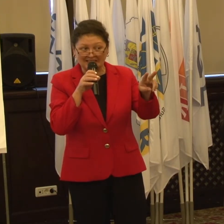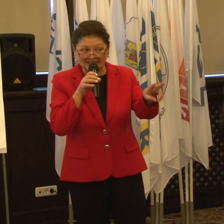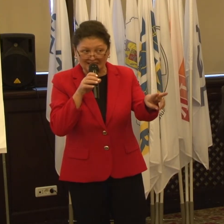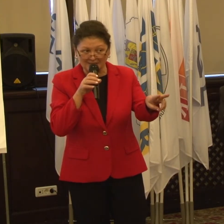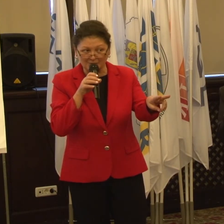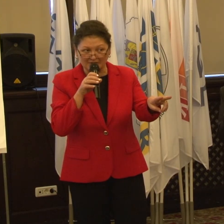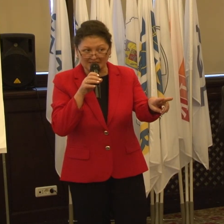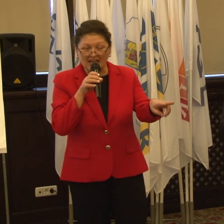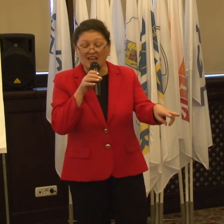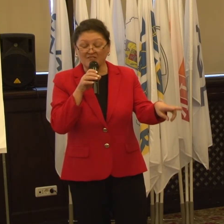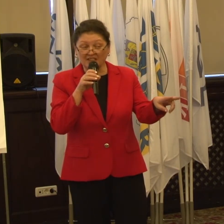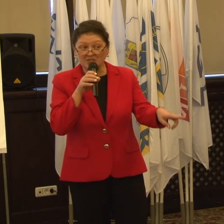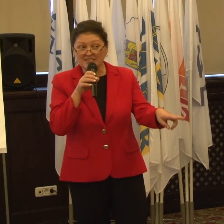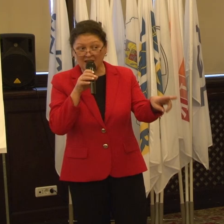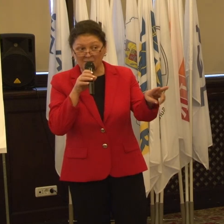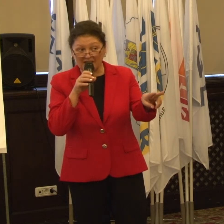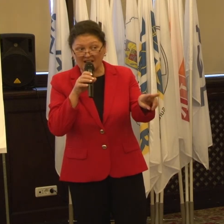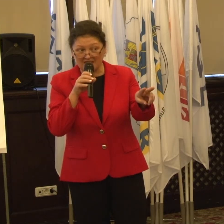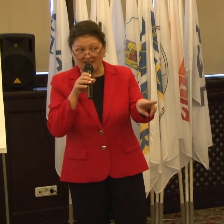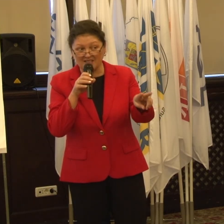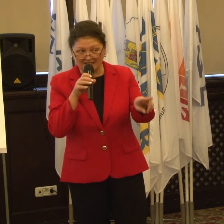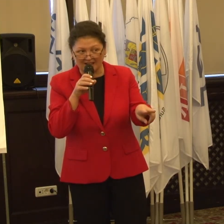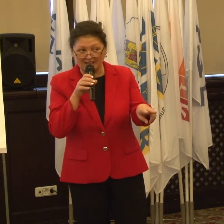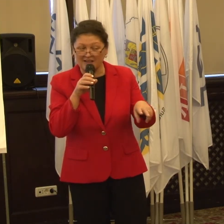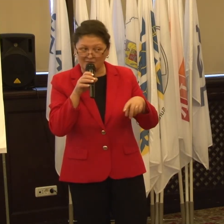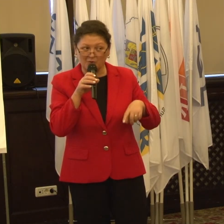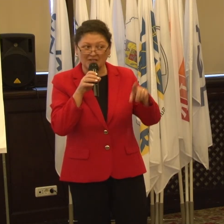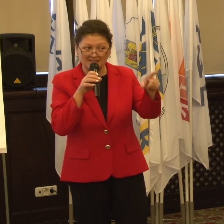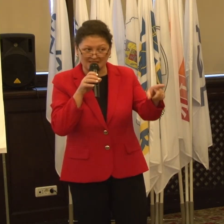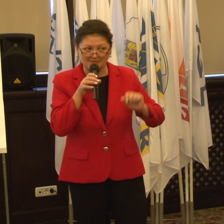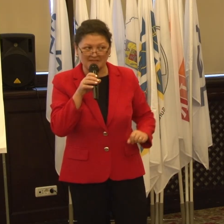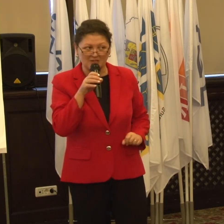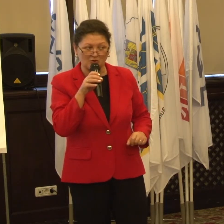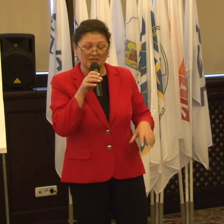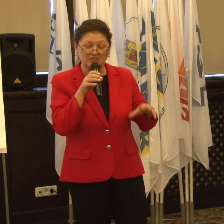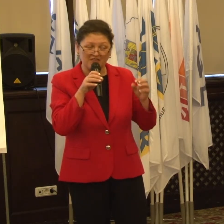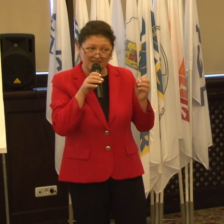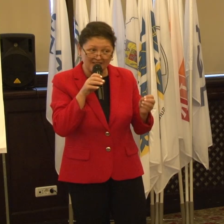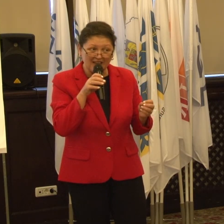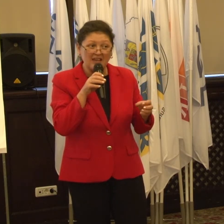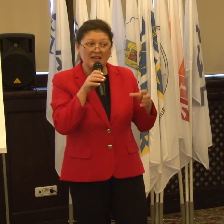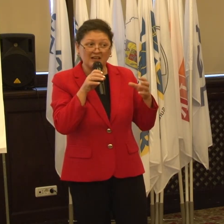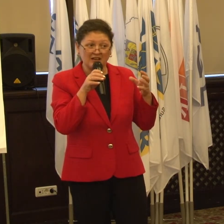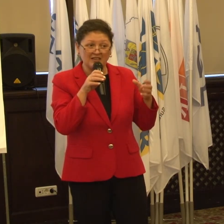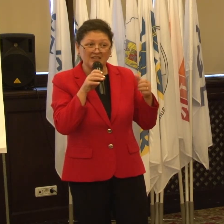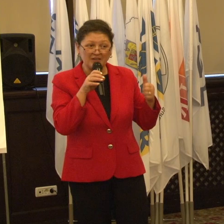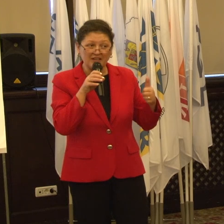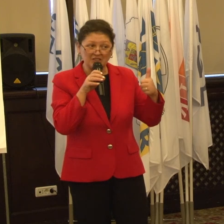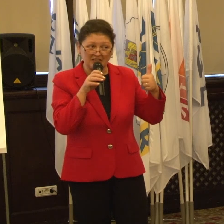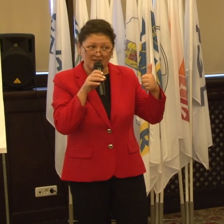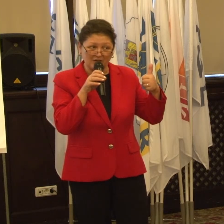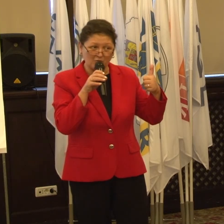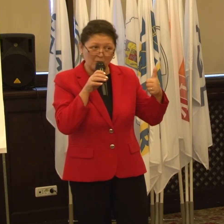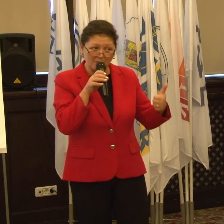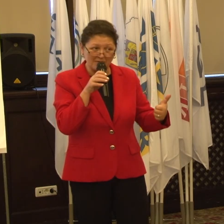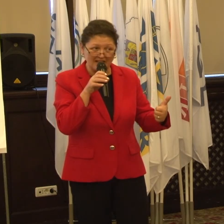când tinerii SUS vin și se implică ei direct. N-am făcut decât să transmit mesajul lor. Deci ei văd că, indiferent că